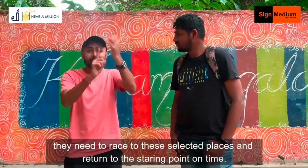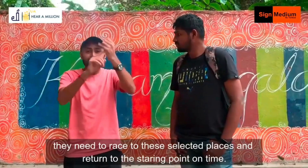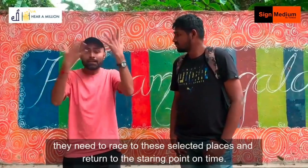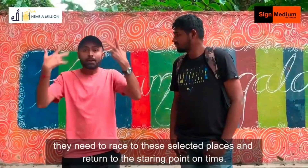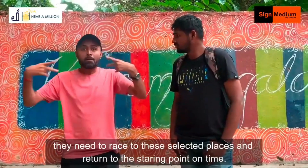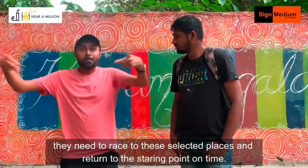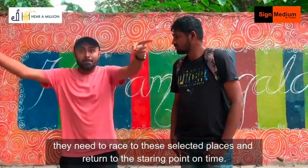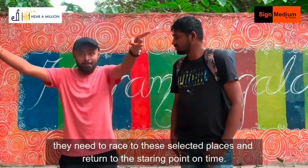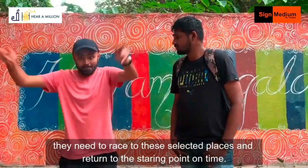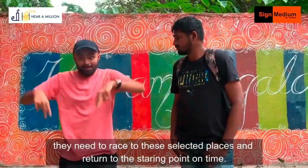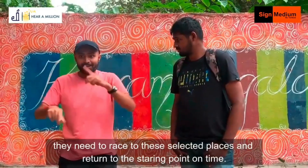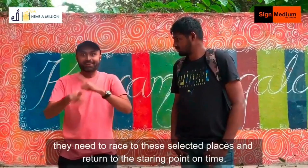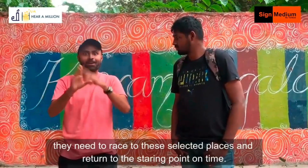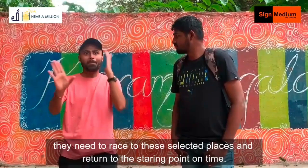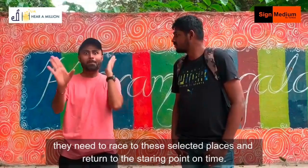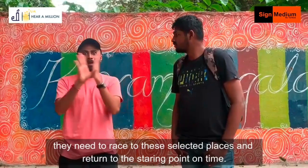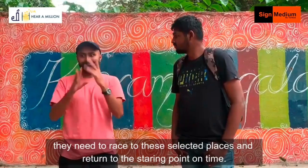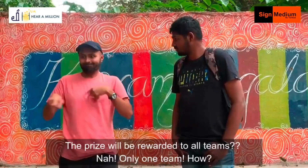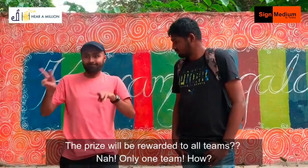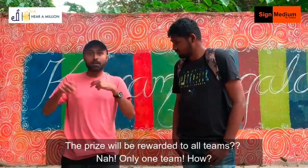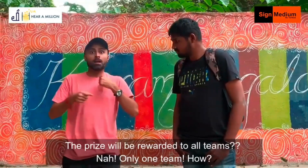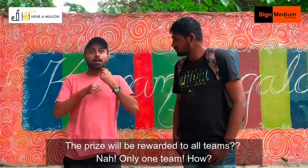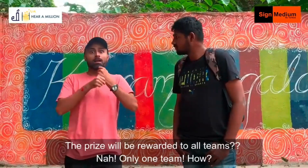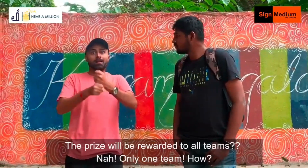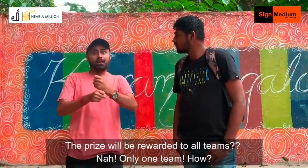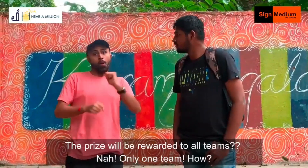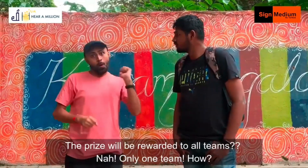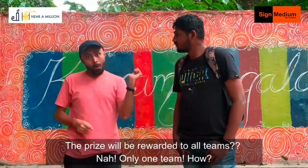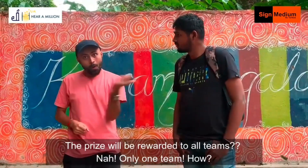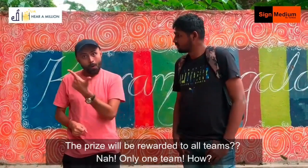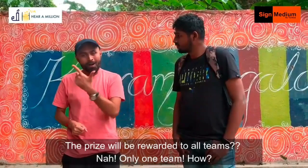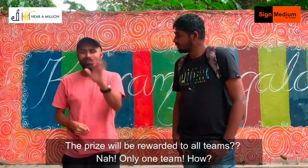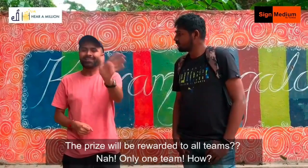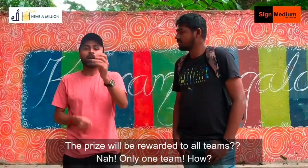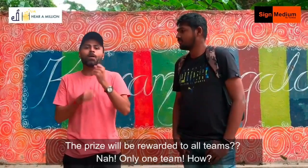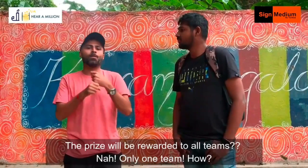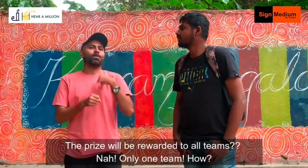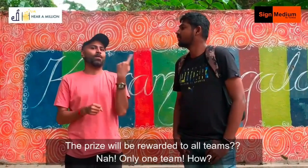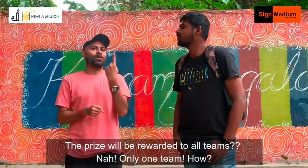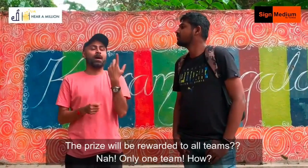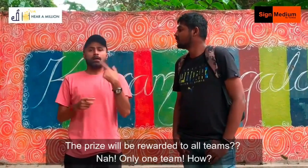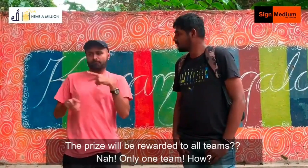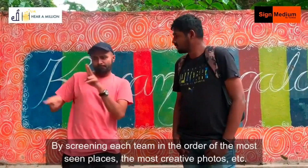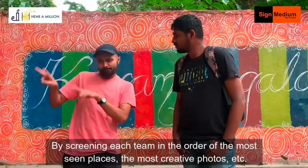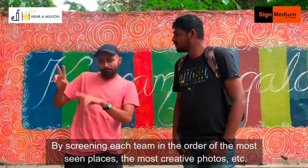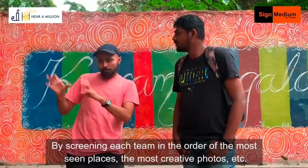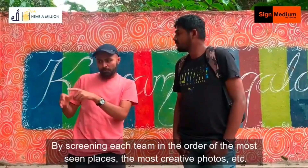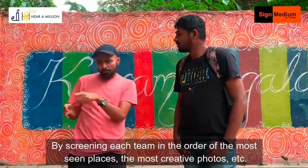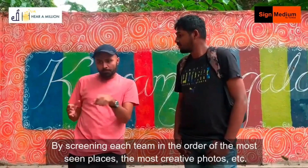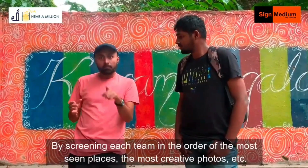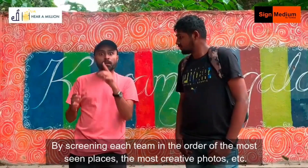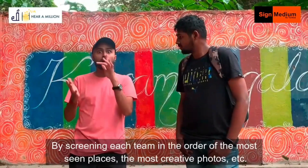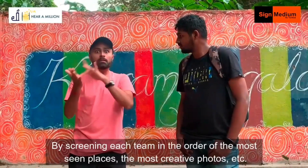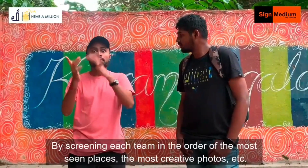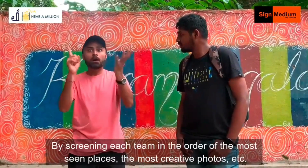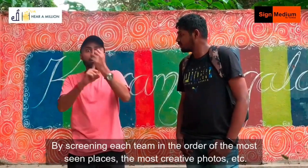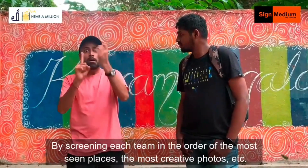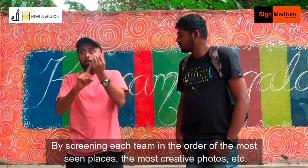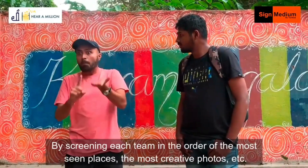देंगे और उन टीमों को समय से वापस आने पे उन्हें पुरस्कार मिलेगा लेकिन सभी को नहीं सिर्फ एक ही टीम को पुरस्कार दिया जाएगा